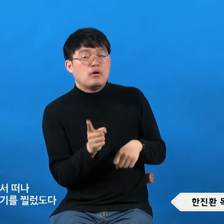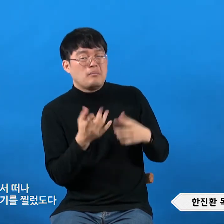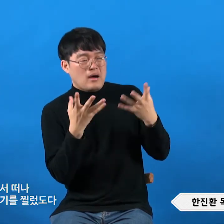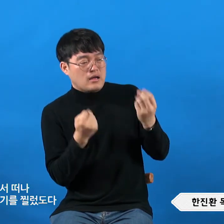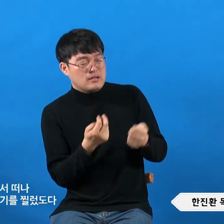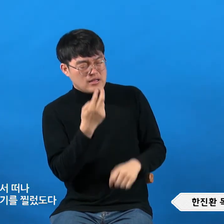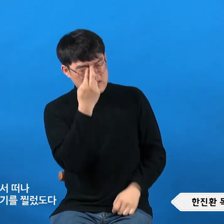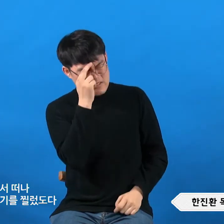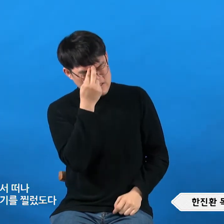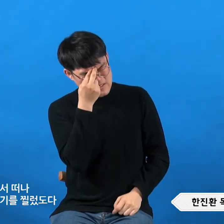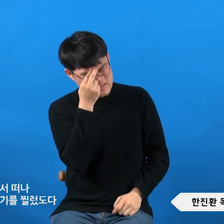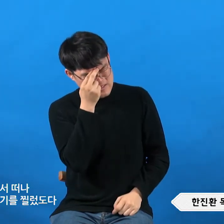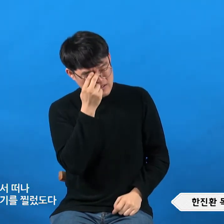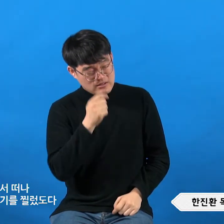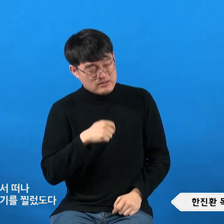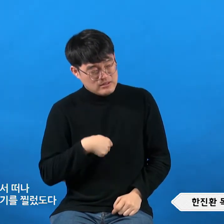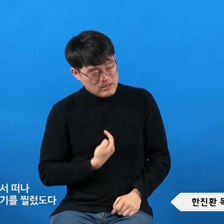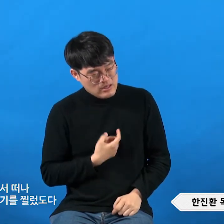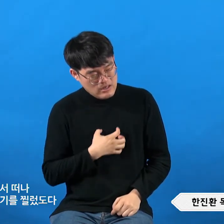자기를 찔렀도다.